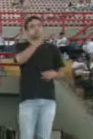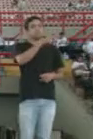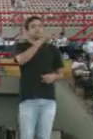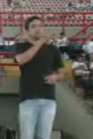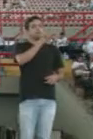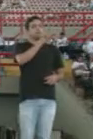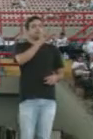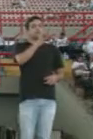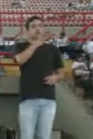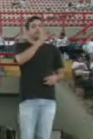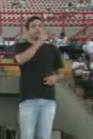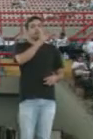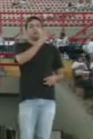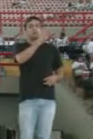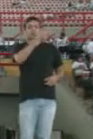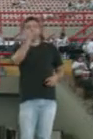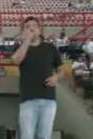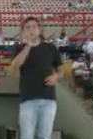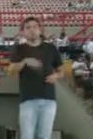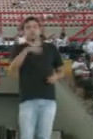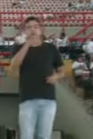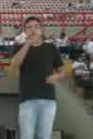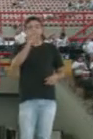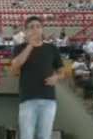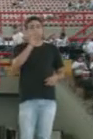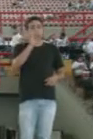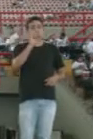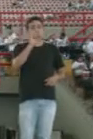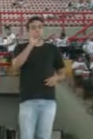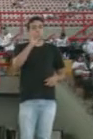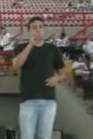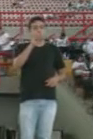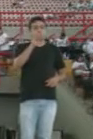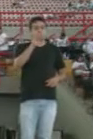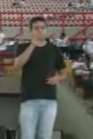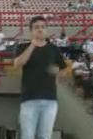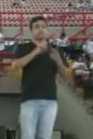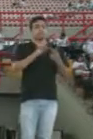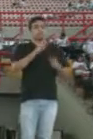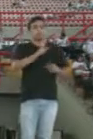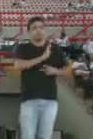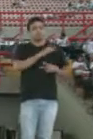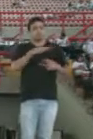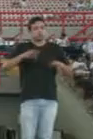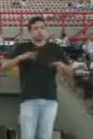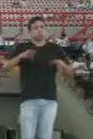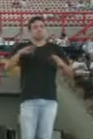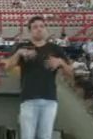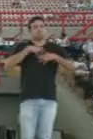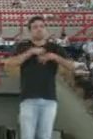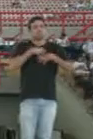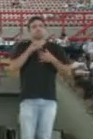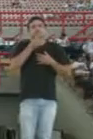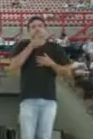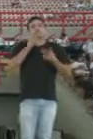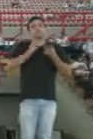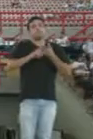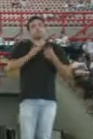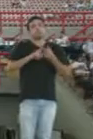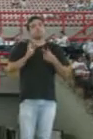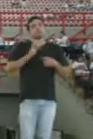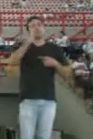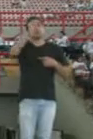personificação, prosopopeia. Meu coração dolorido, as suas mágoas exala, e volta ao